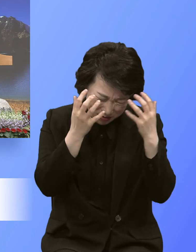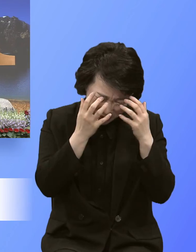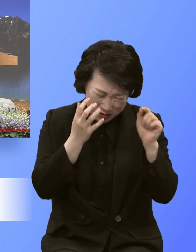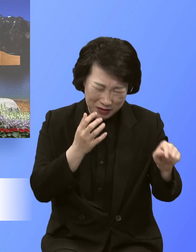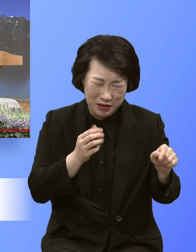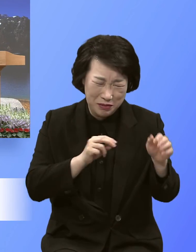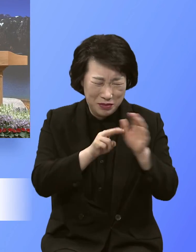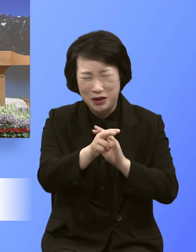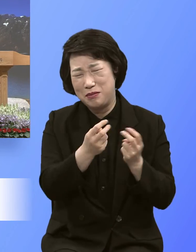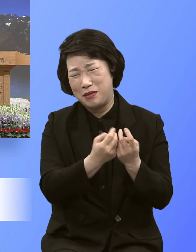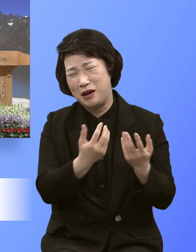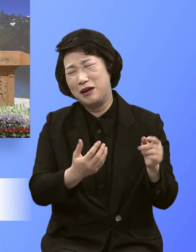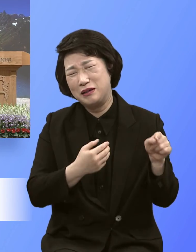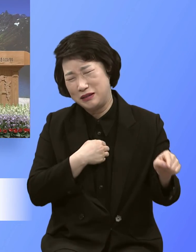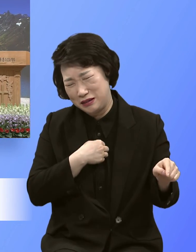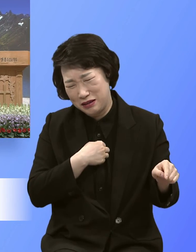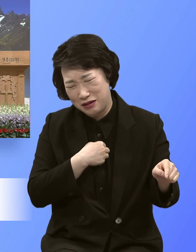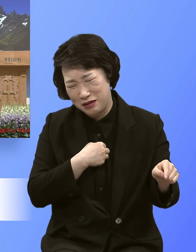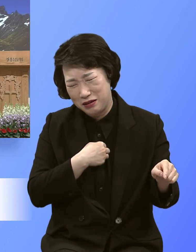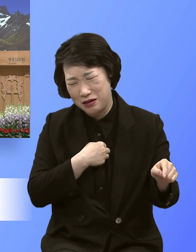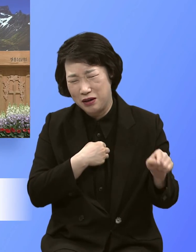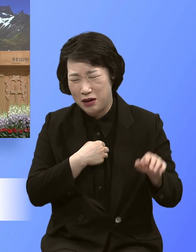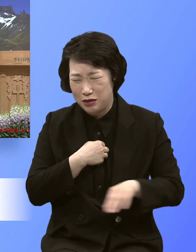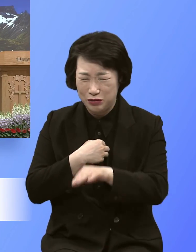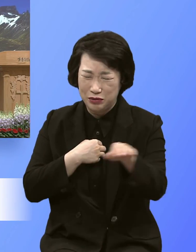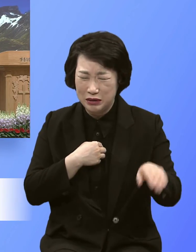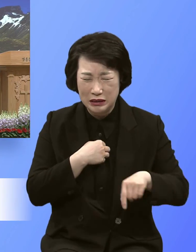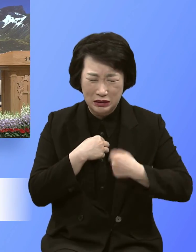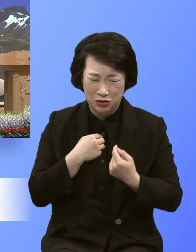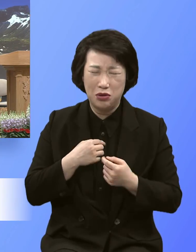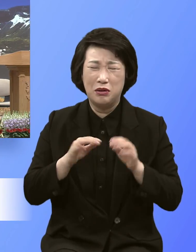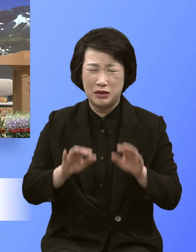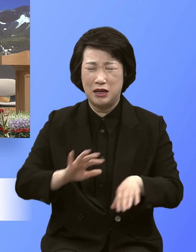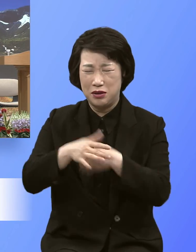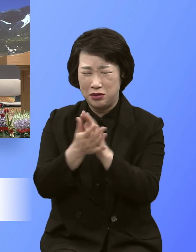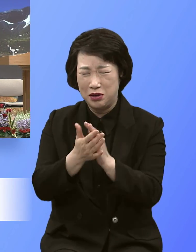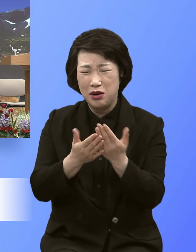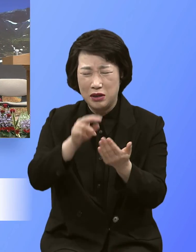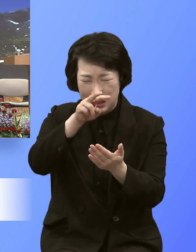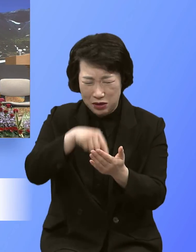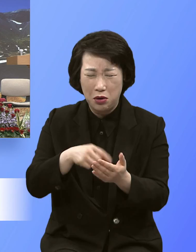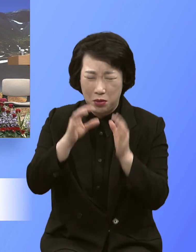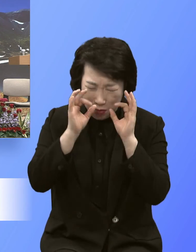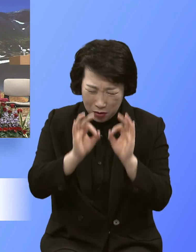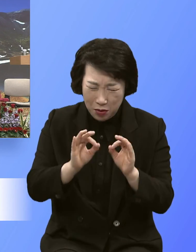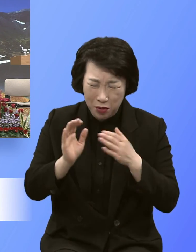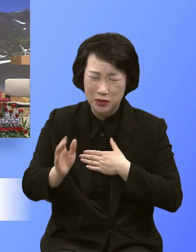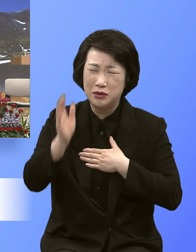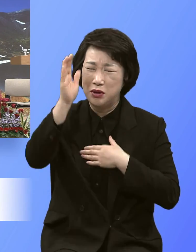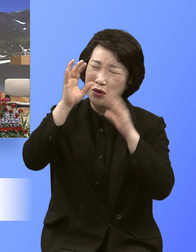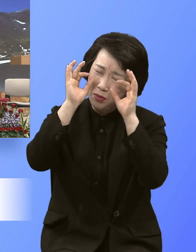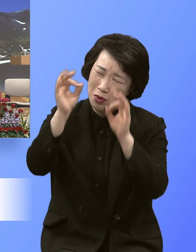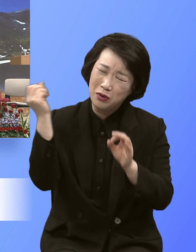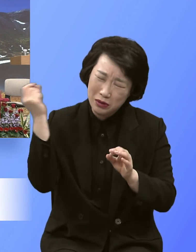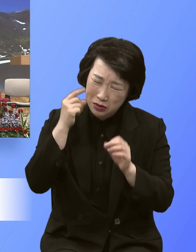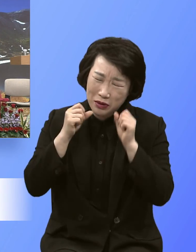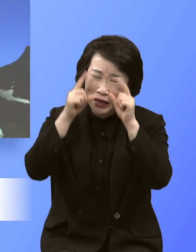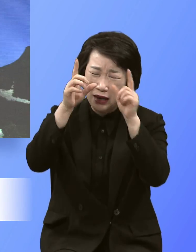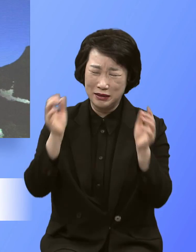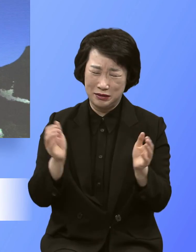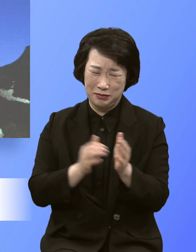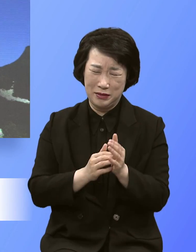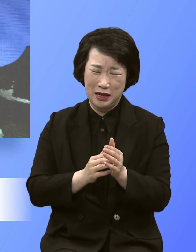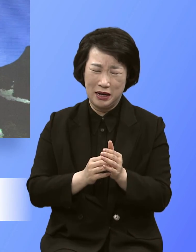고통을 피할 수 없는 것을 우리 스스로 성경을 통해서 오늘 말씀을 듣고